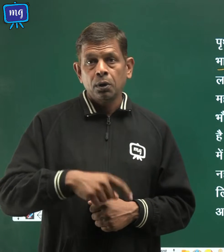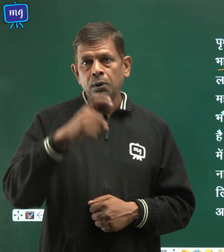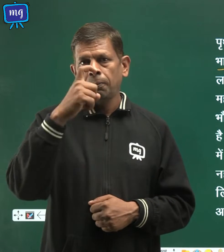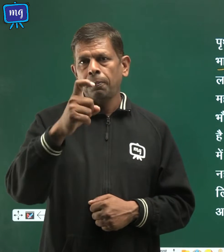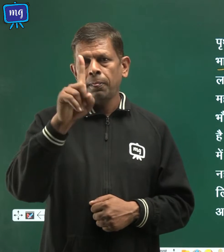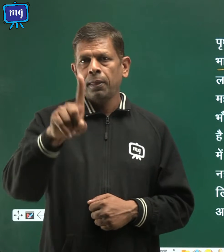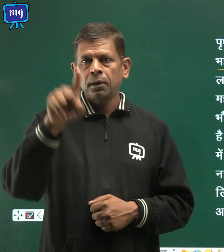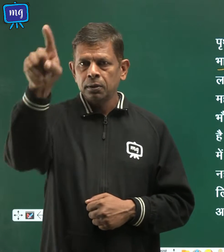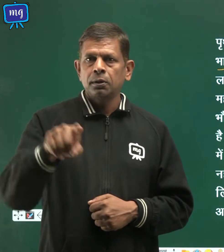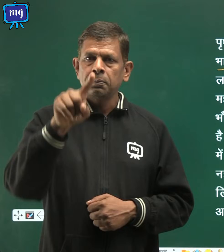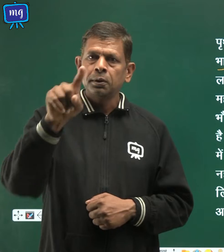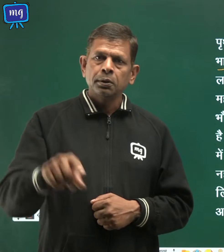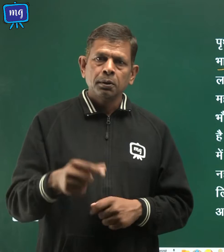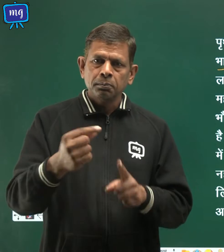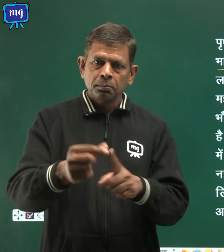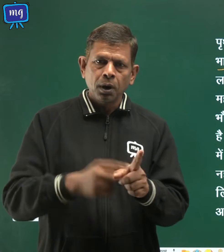71% भाग